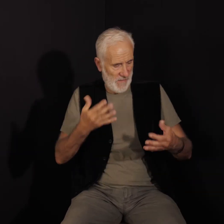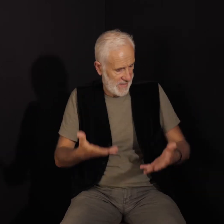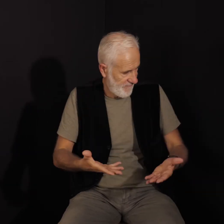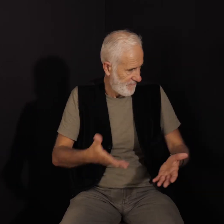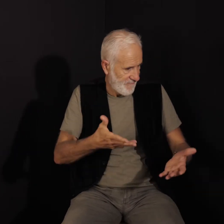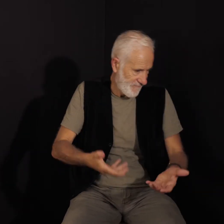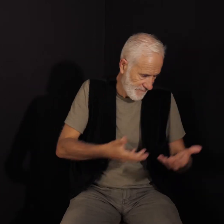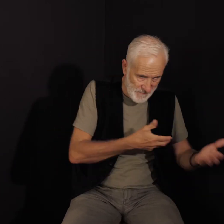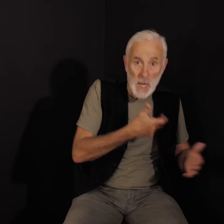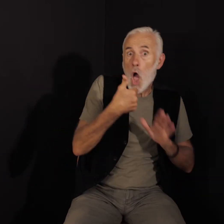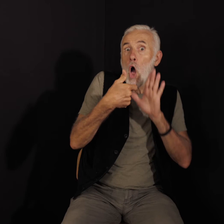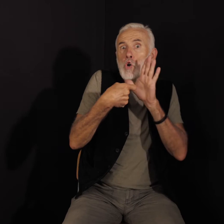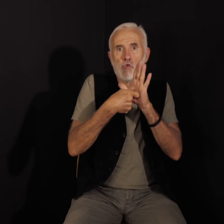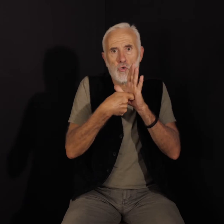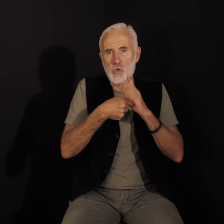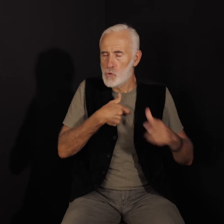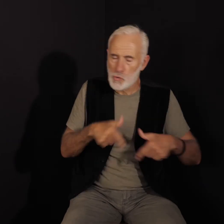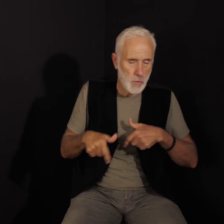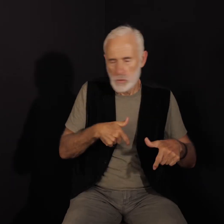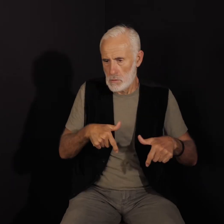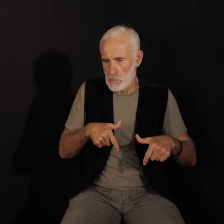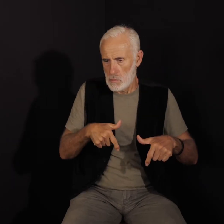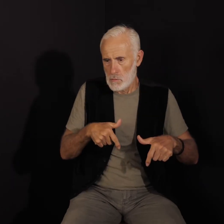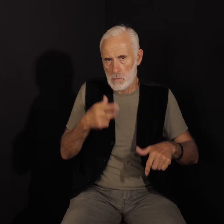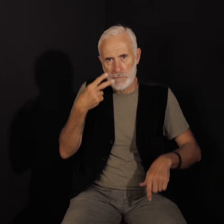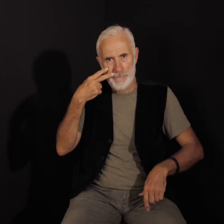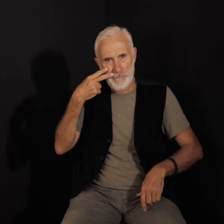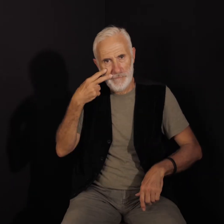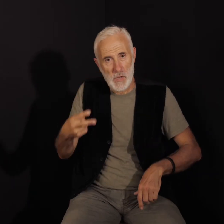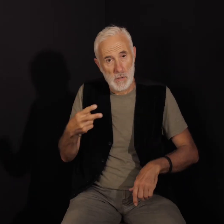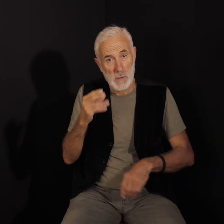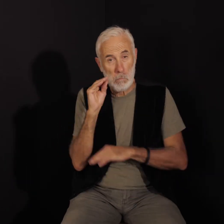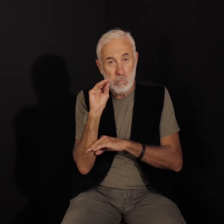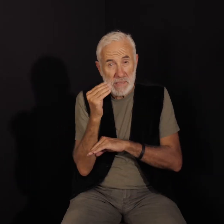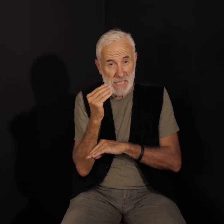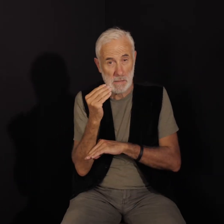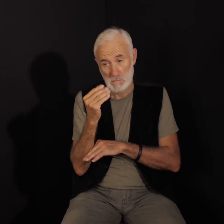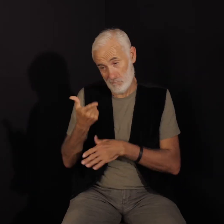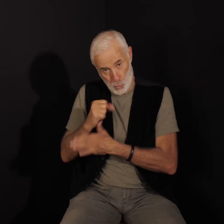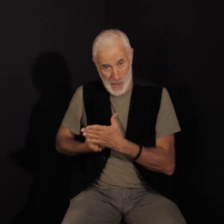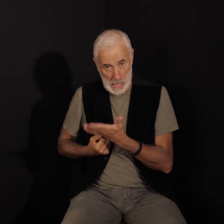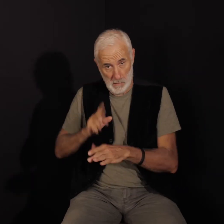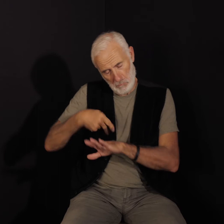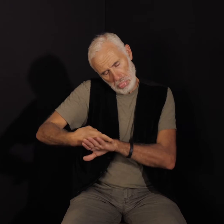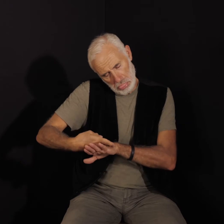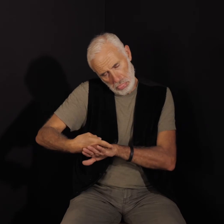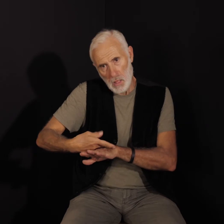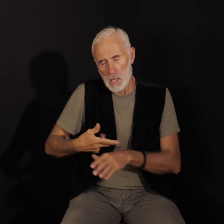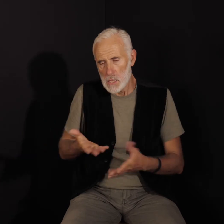jour va être confronté au corps d'un bébé mort noyé. La